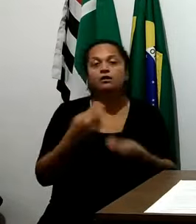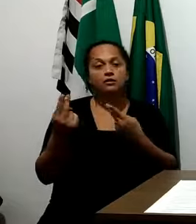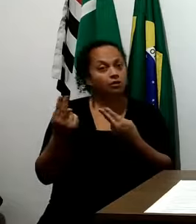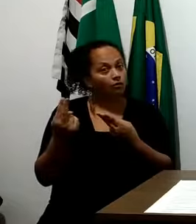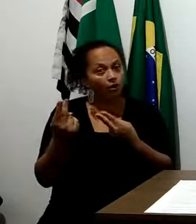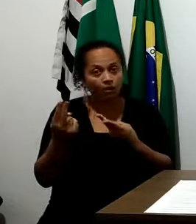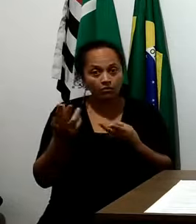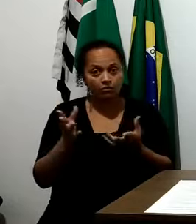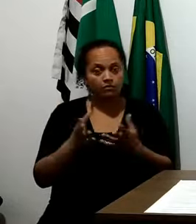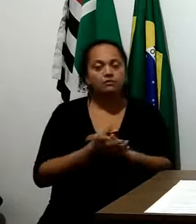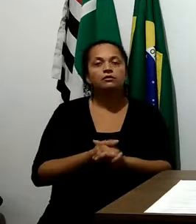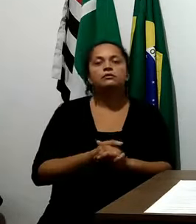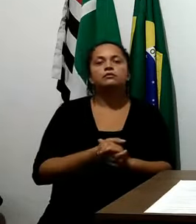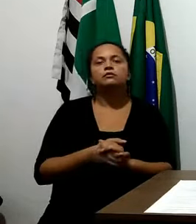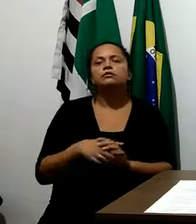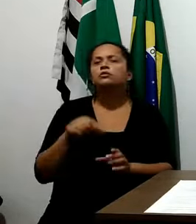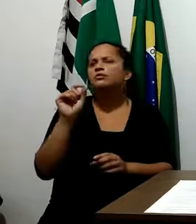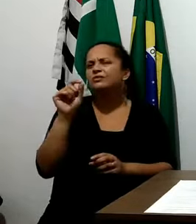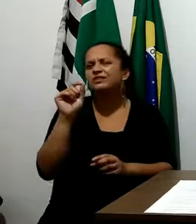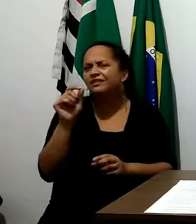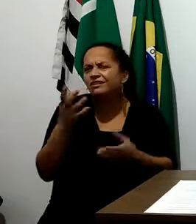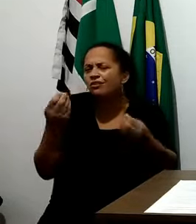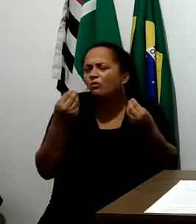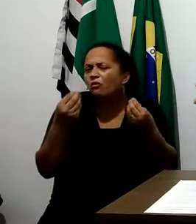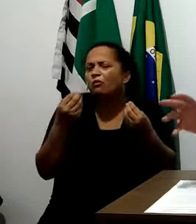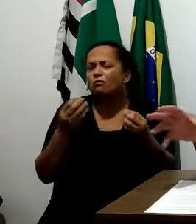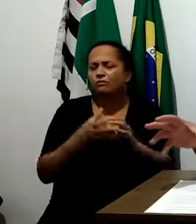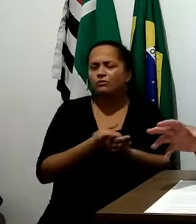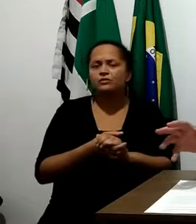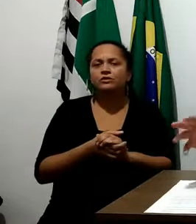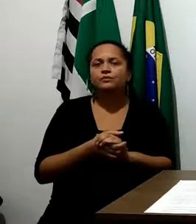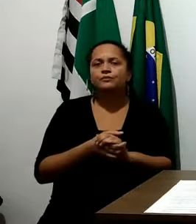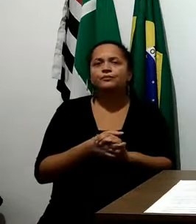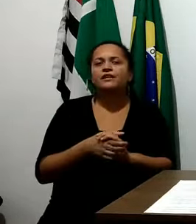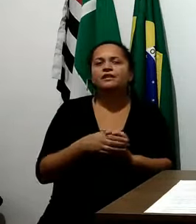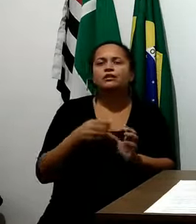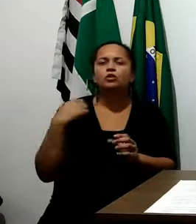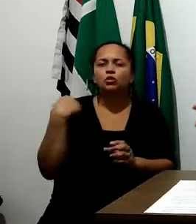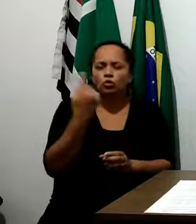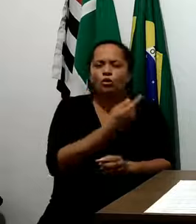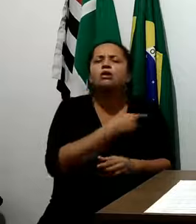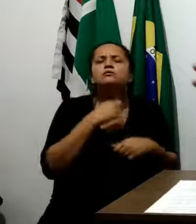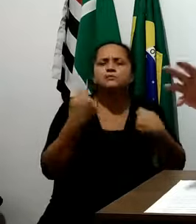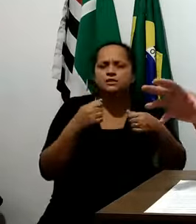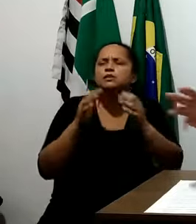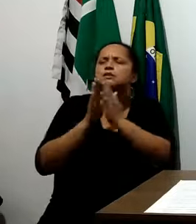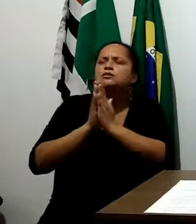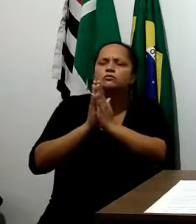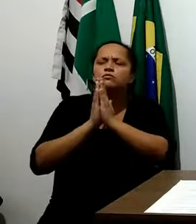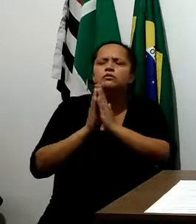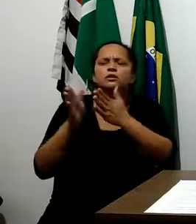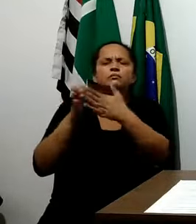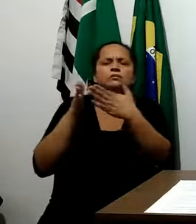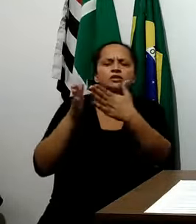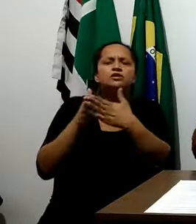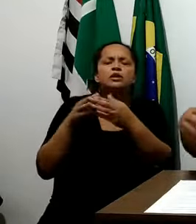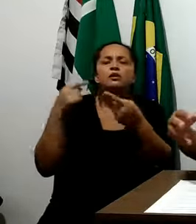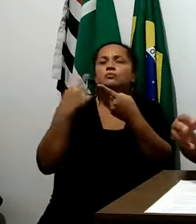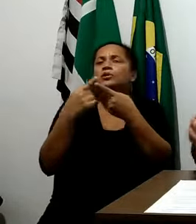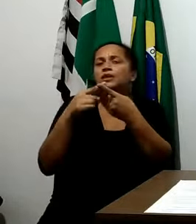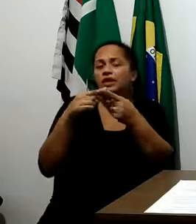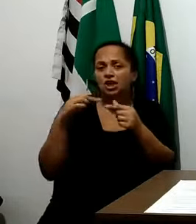brecha? É uma circunstância, é uma ocasião oportuna que nossos amigos, familiares,